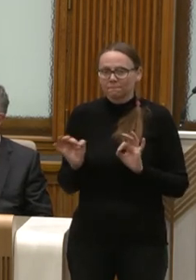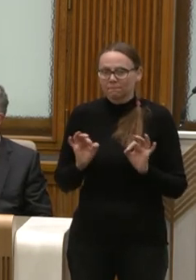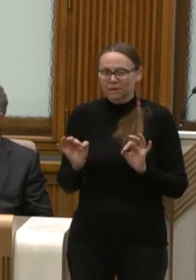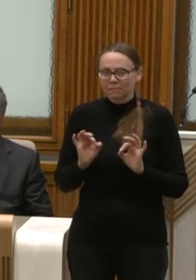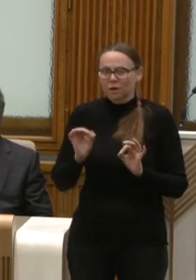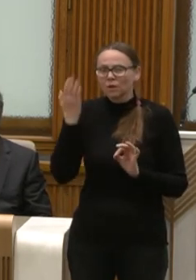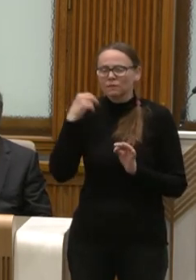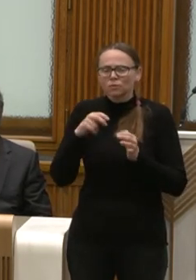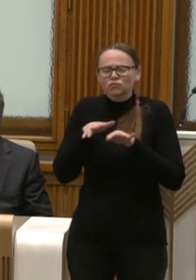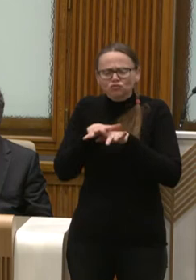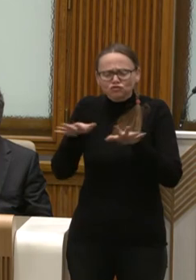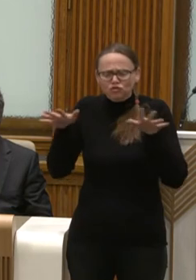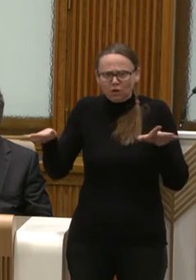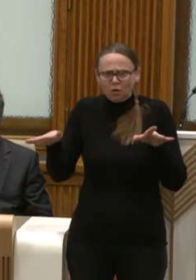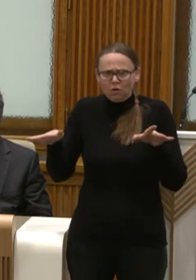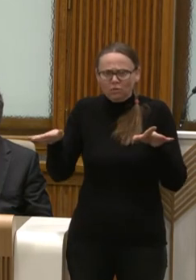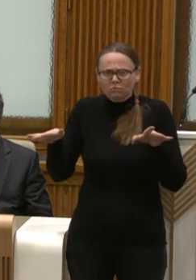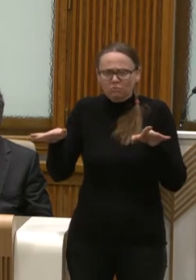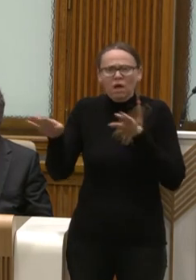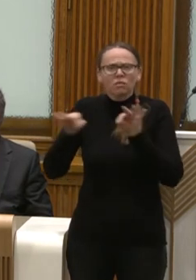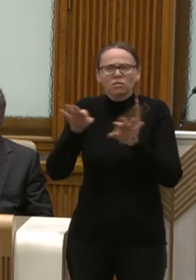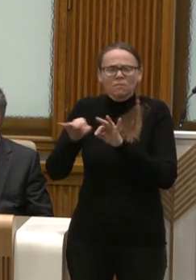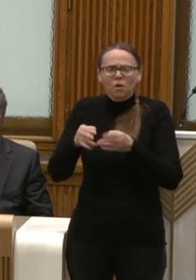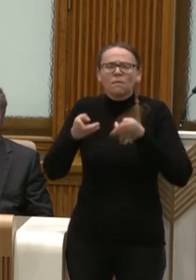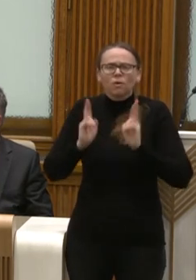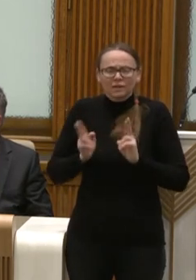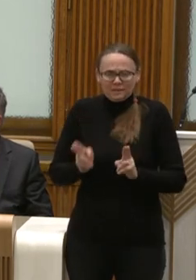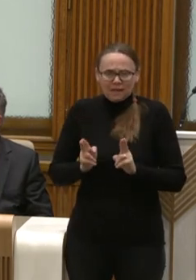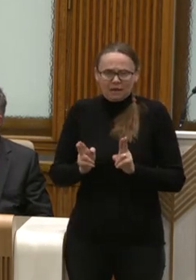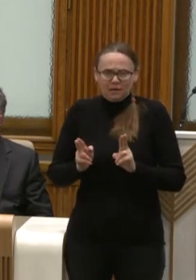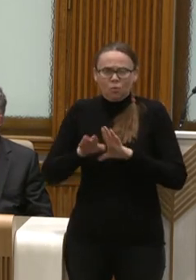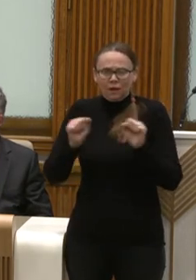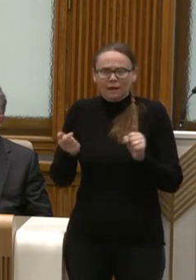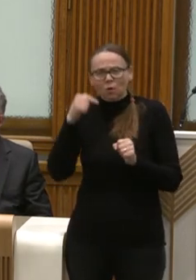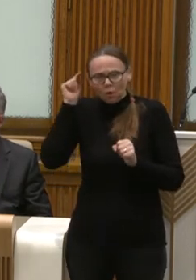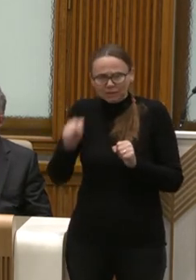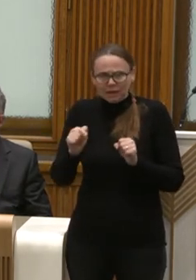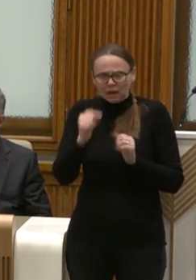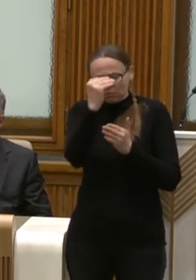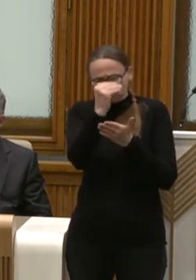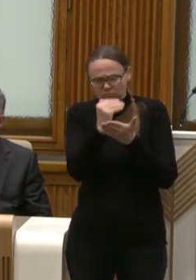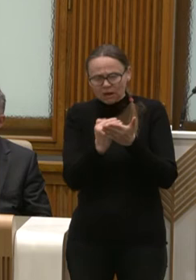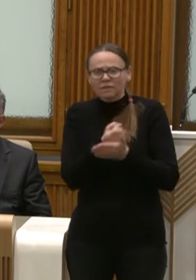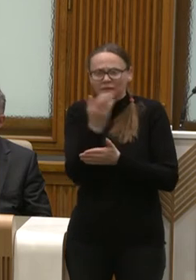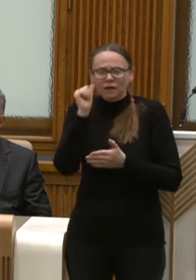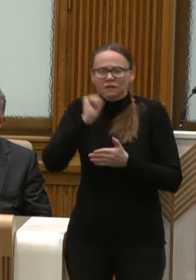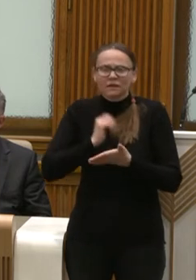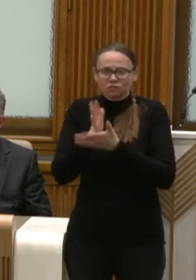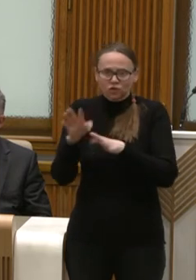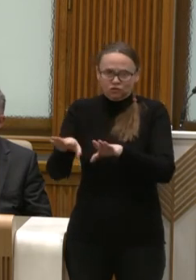pripravljen je bil širok nabor potencialnih ukrepov. Od tega nabora smo nekatere včeraj že